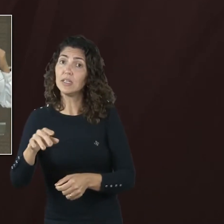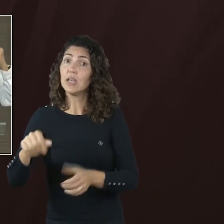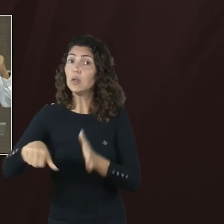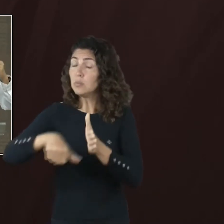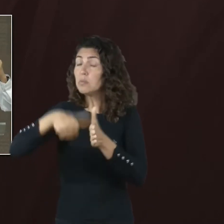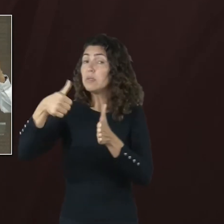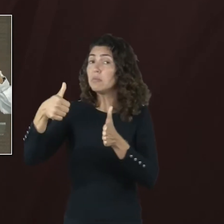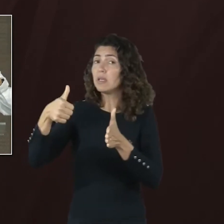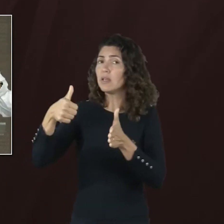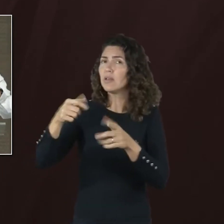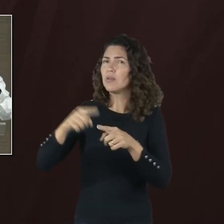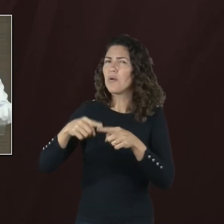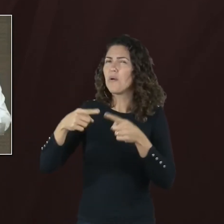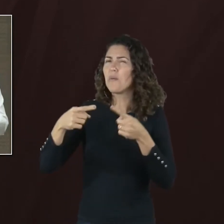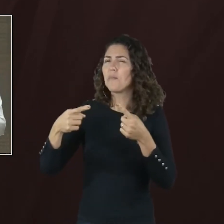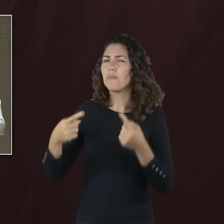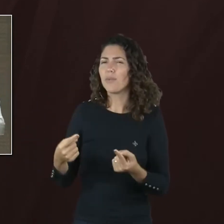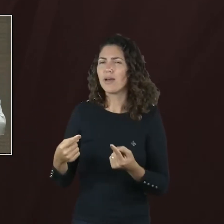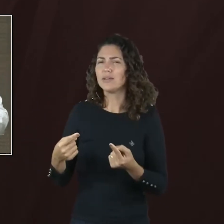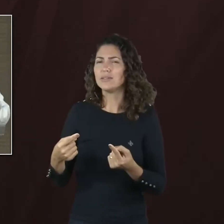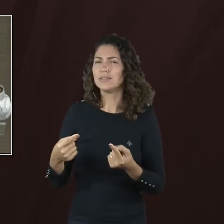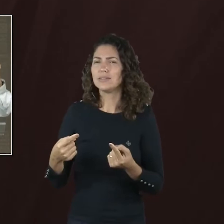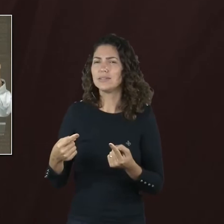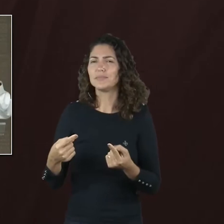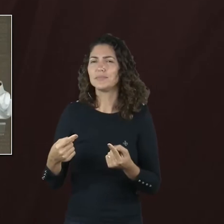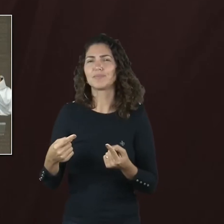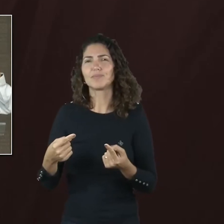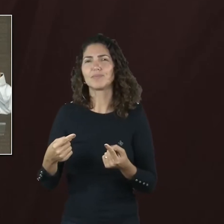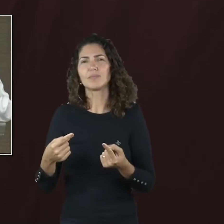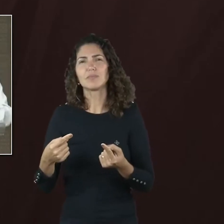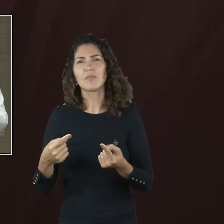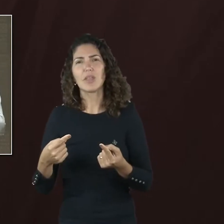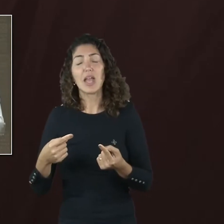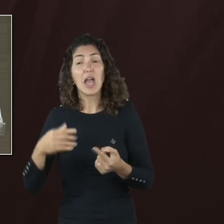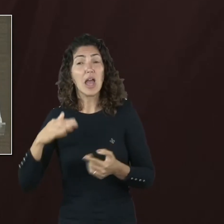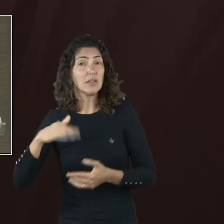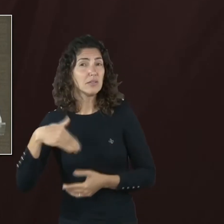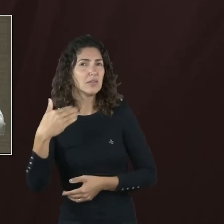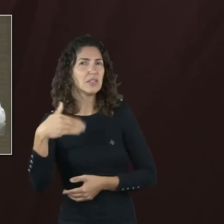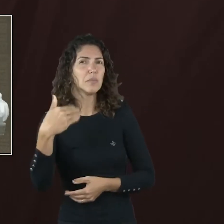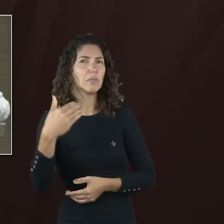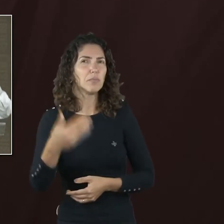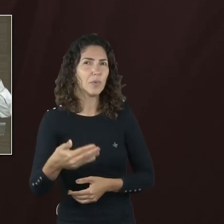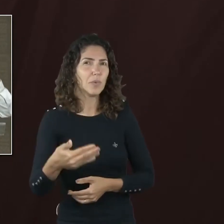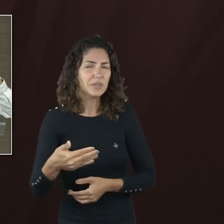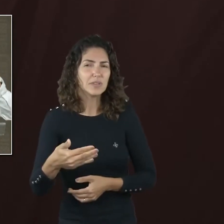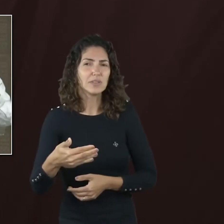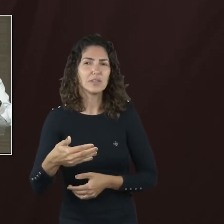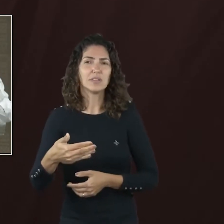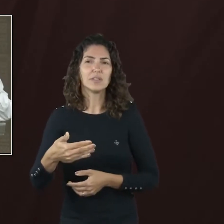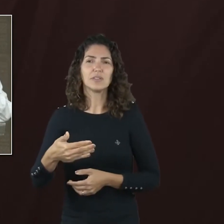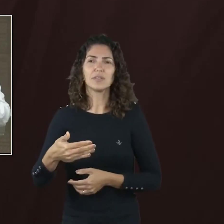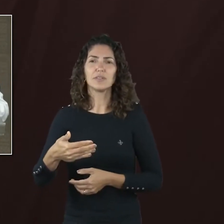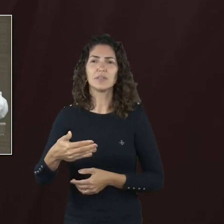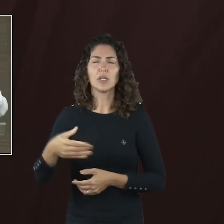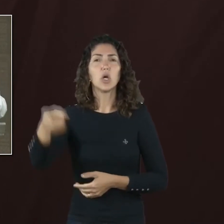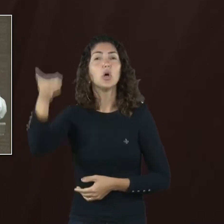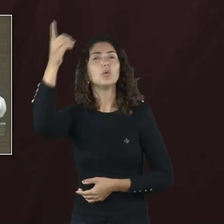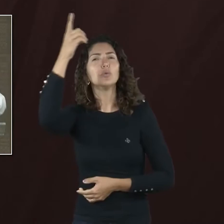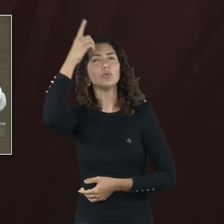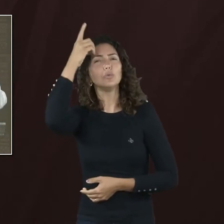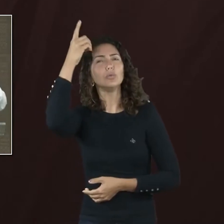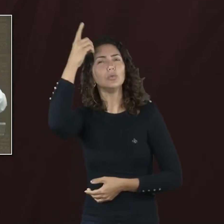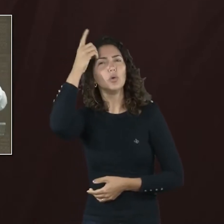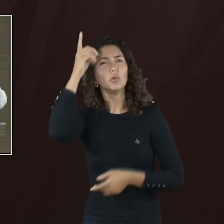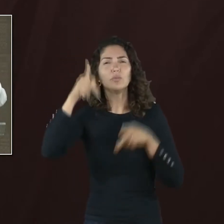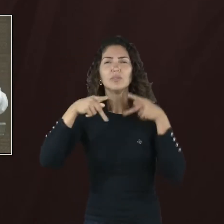enviados, Barnabé e Saulo, é nessa ordem, mas a partir da Antioquia da Pisídia, o dom da palavra de Paulo